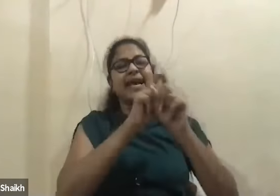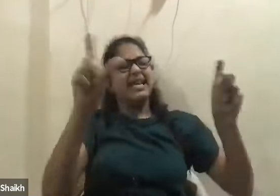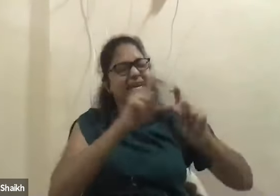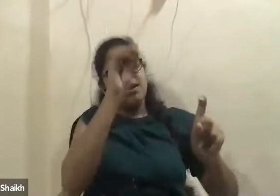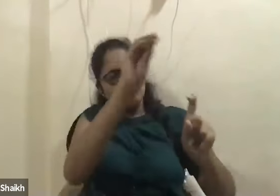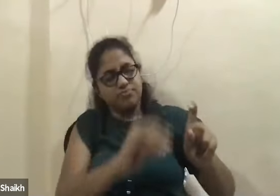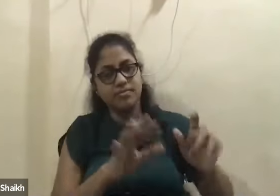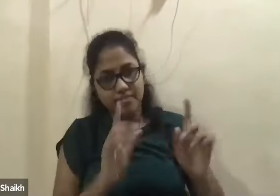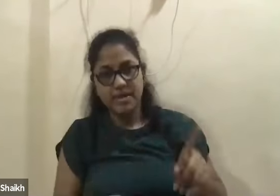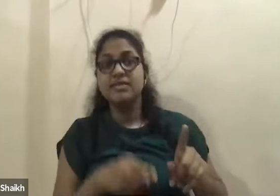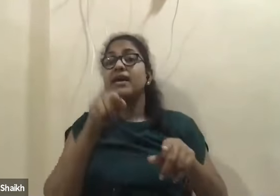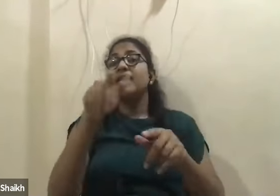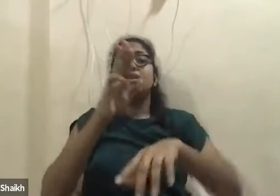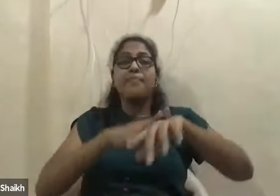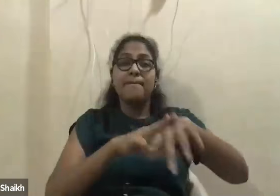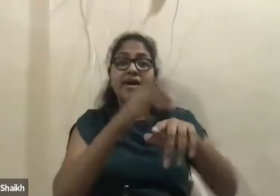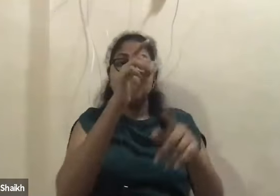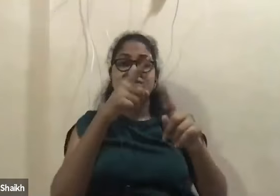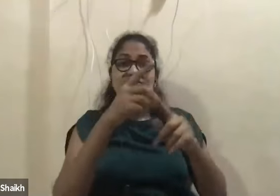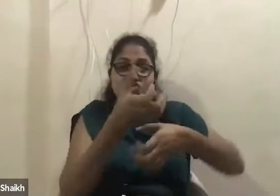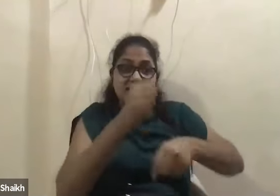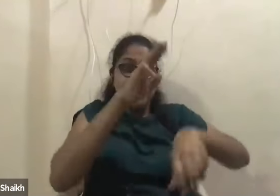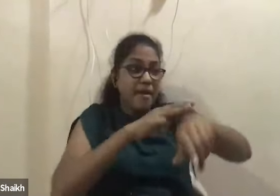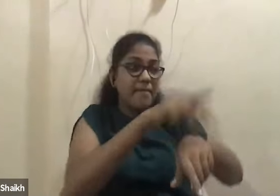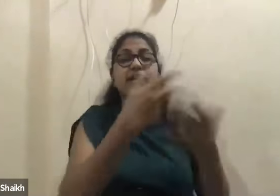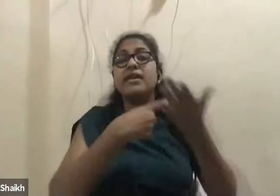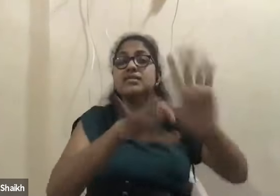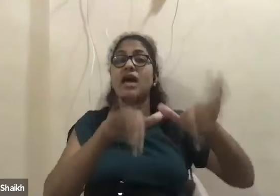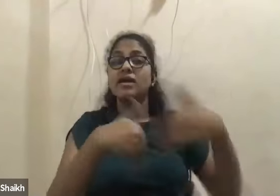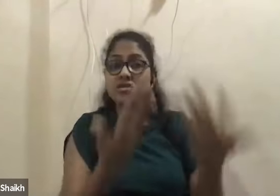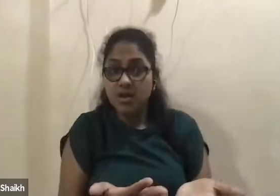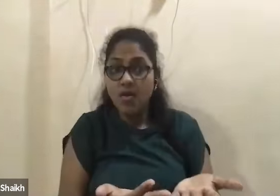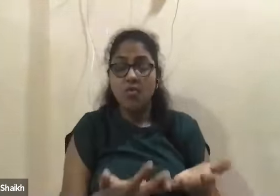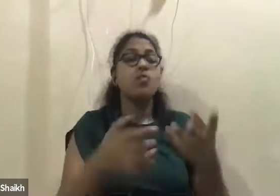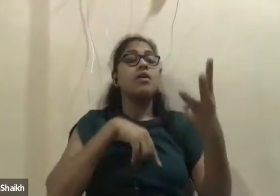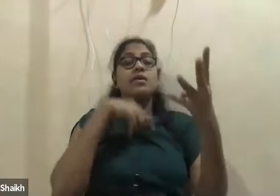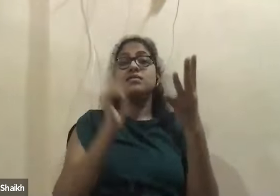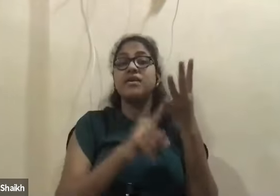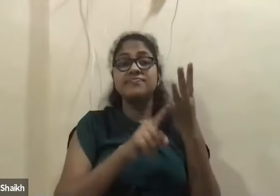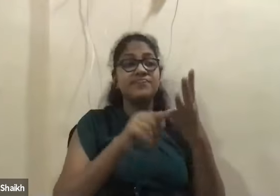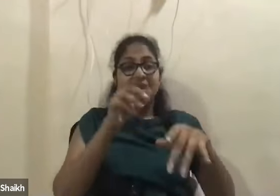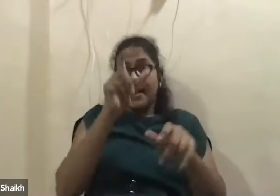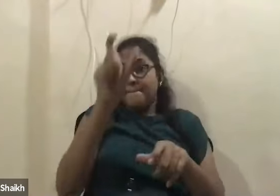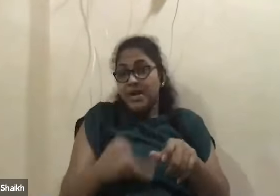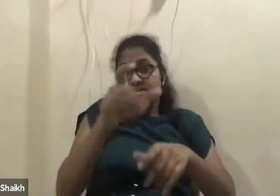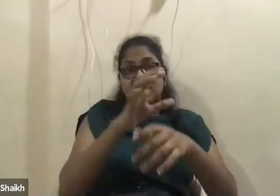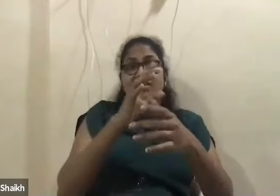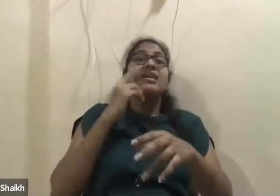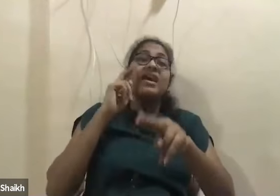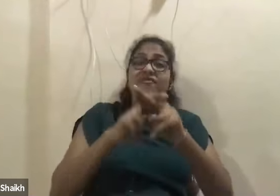डल सकता है. रिमूवल ऑफ ट्रस्टीज, आई थिंक ये बहुत जरूरी है. अगर आप नहीं डालते हैं तो इवन इफ